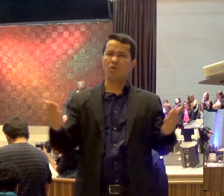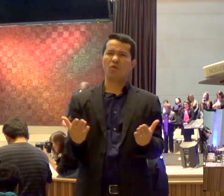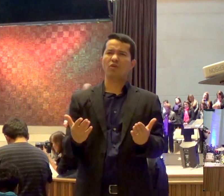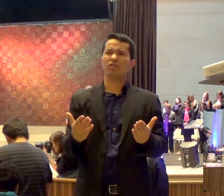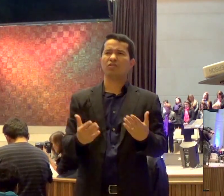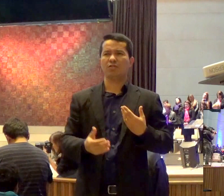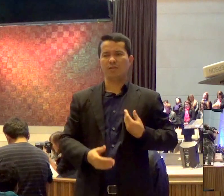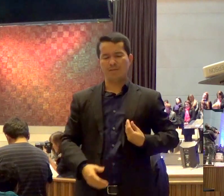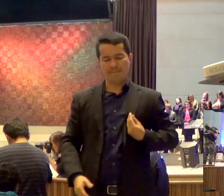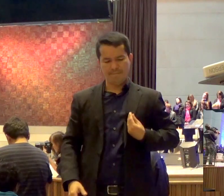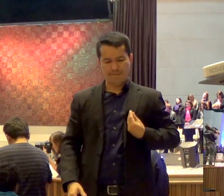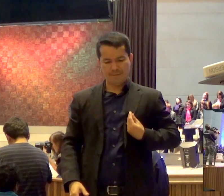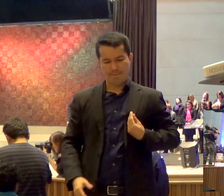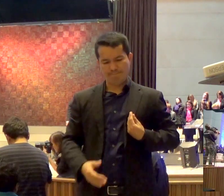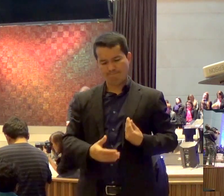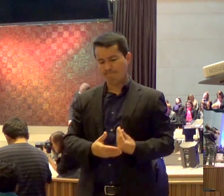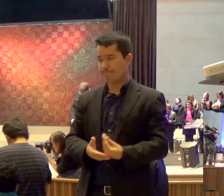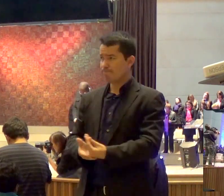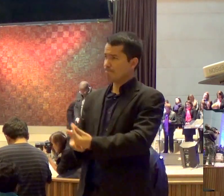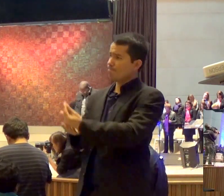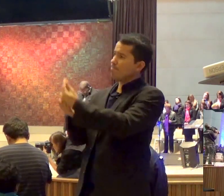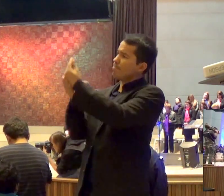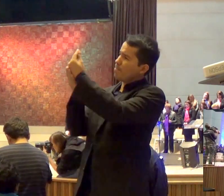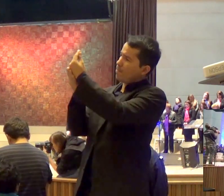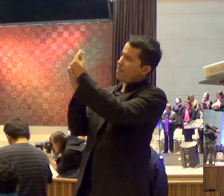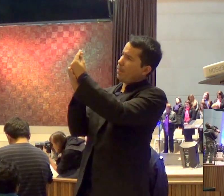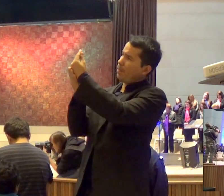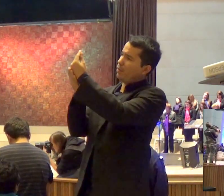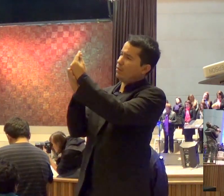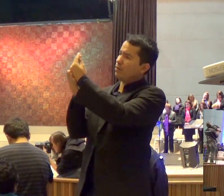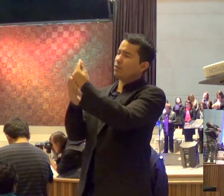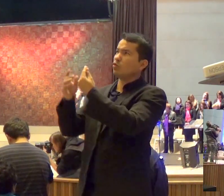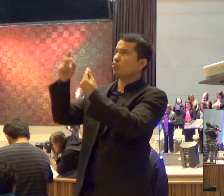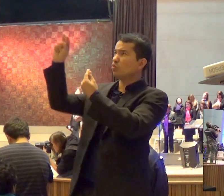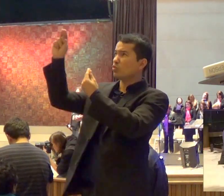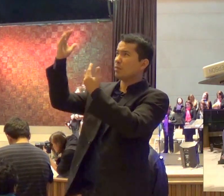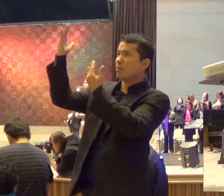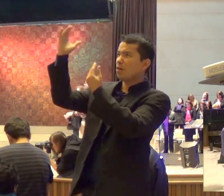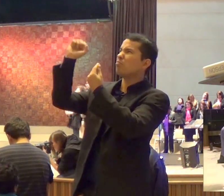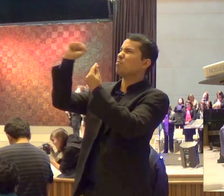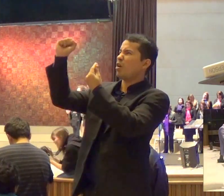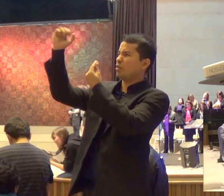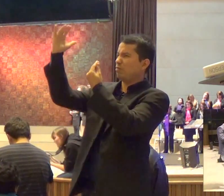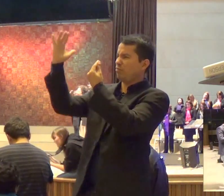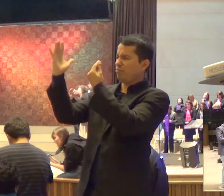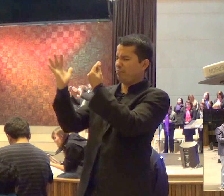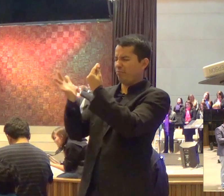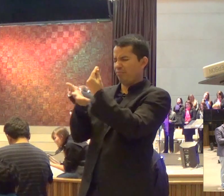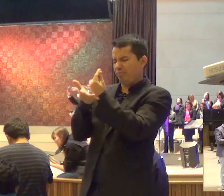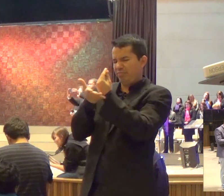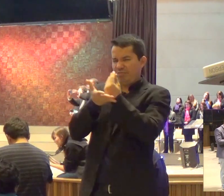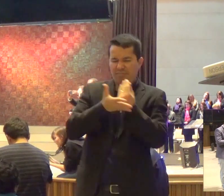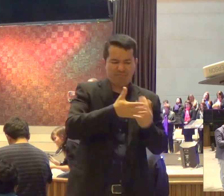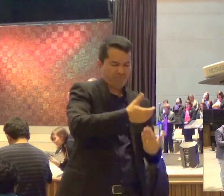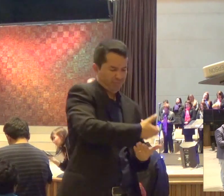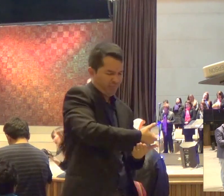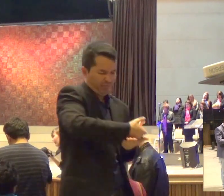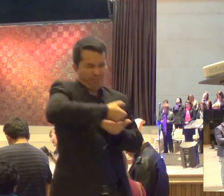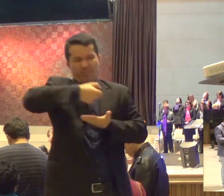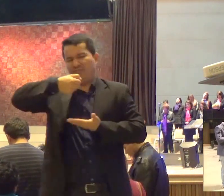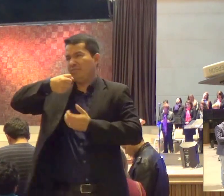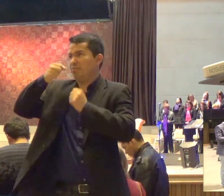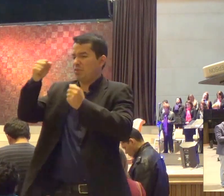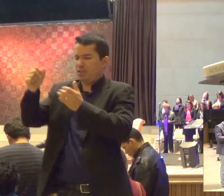entrego a minha vida nas tuas mãos Senhor Jesus